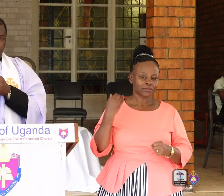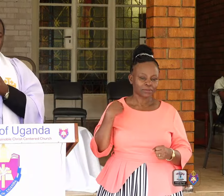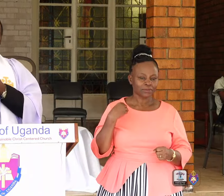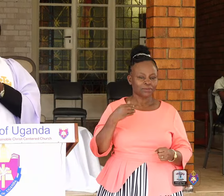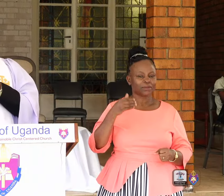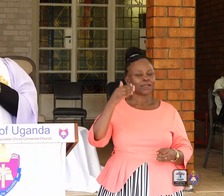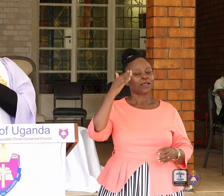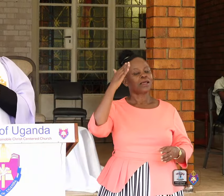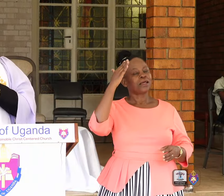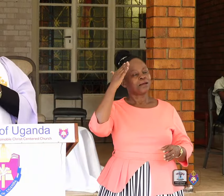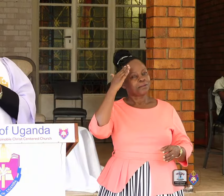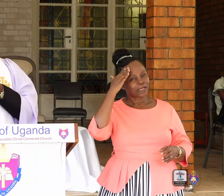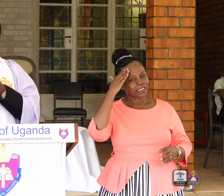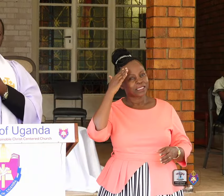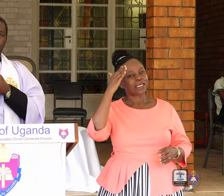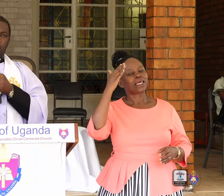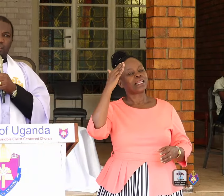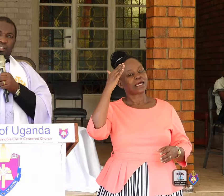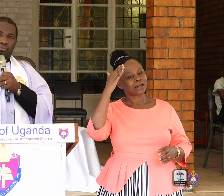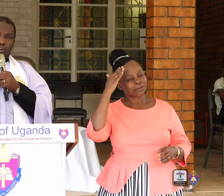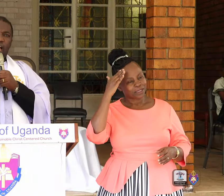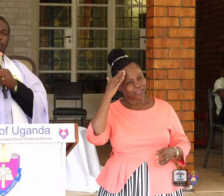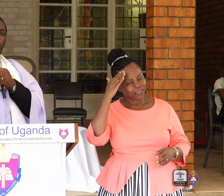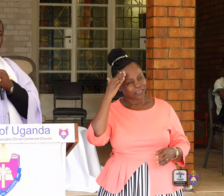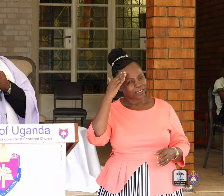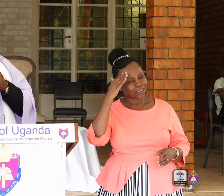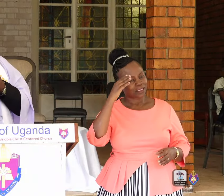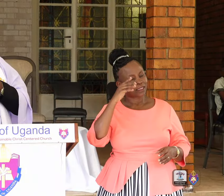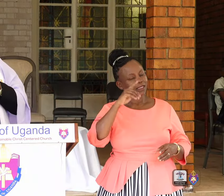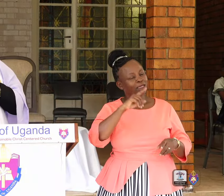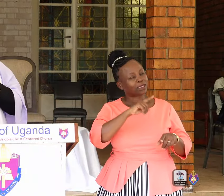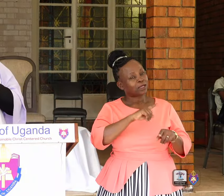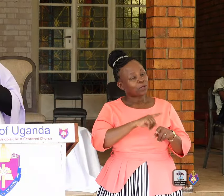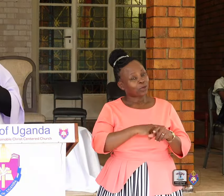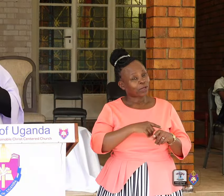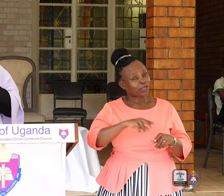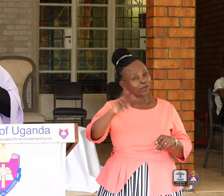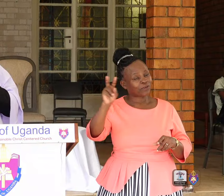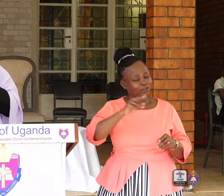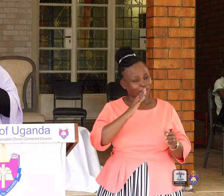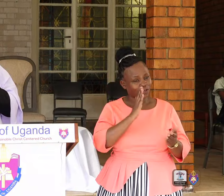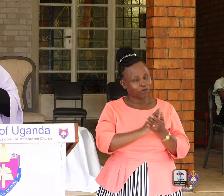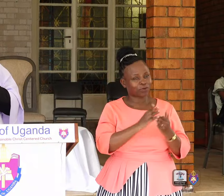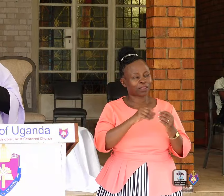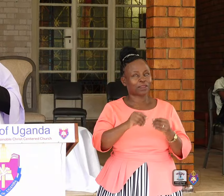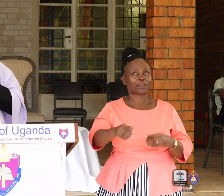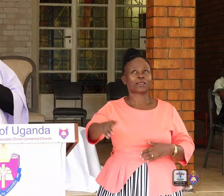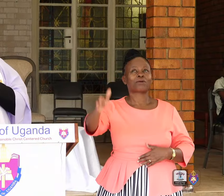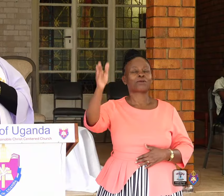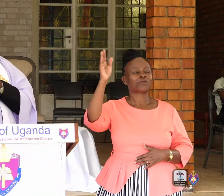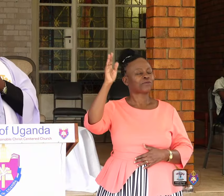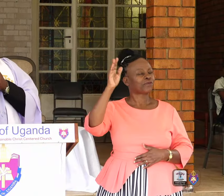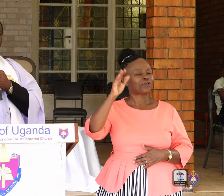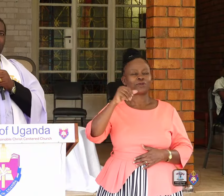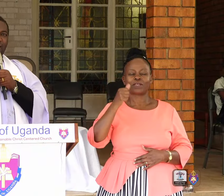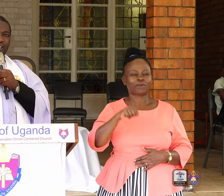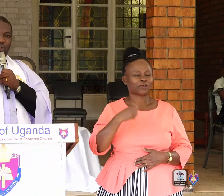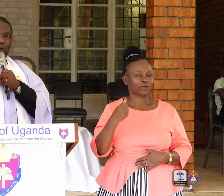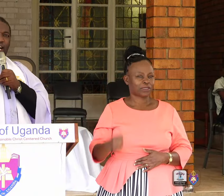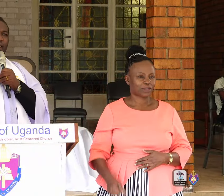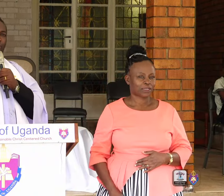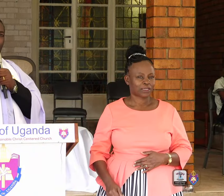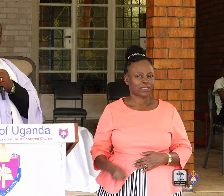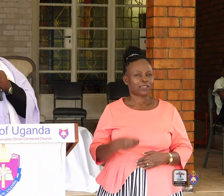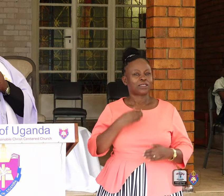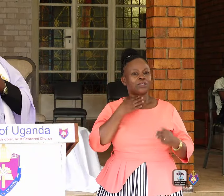manyi era nga mmanyi bw'ona afaananyizibwa amazima agali mu kigambo kya Katonda togenda kwejjusa